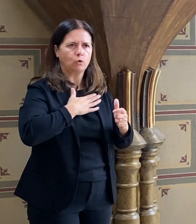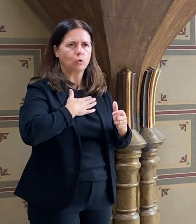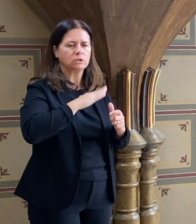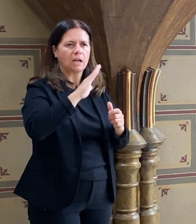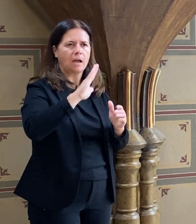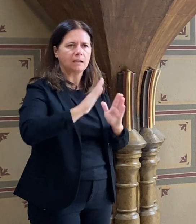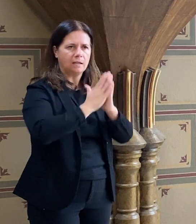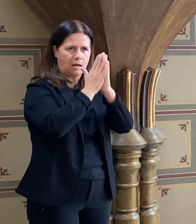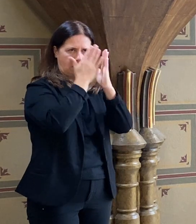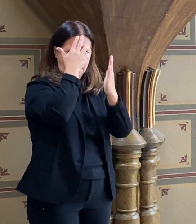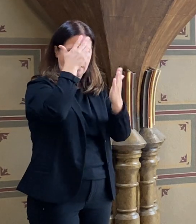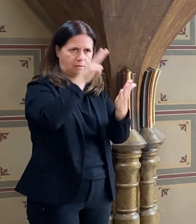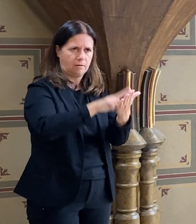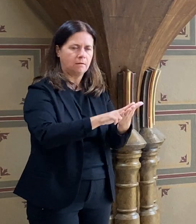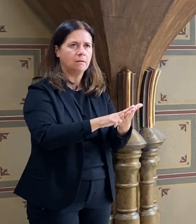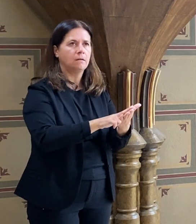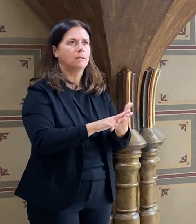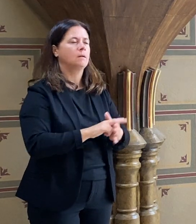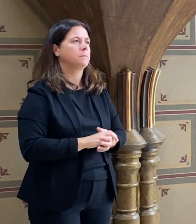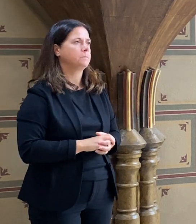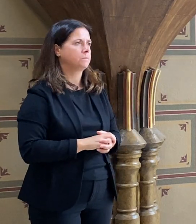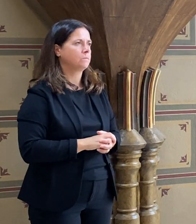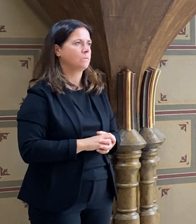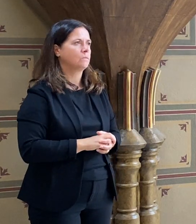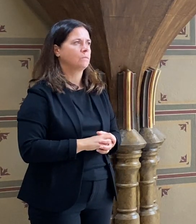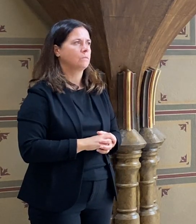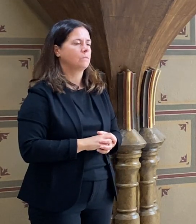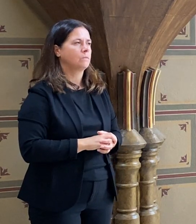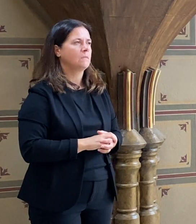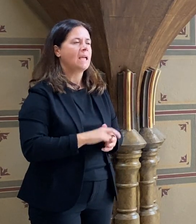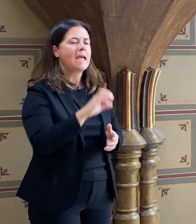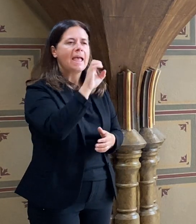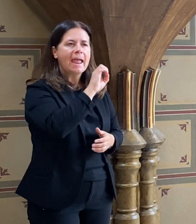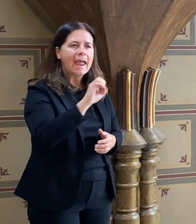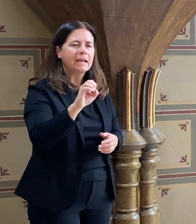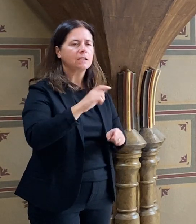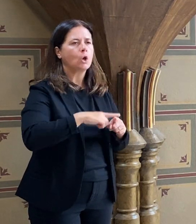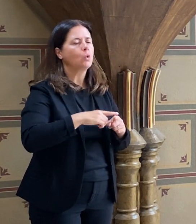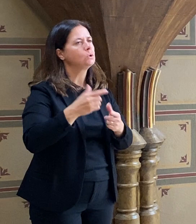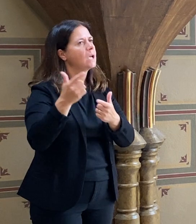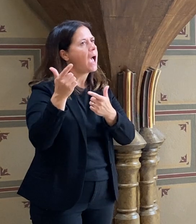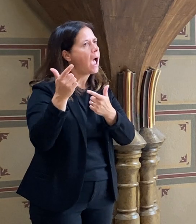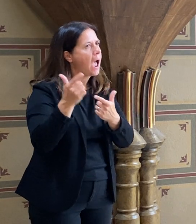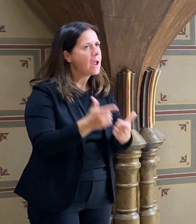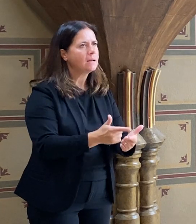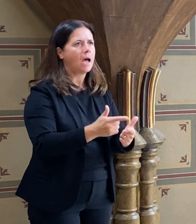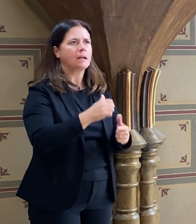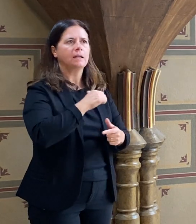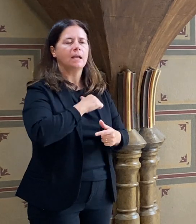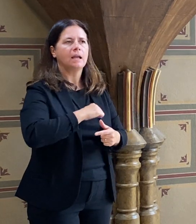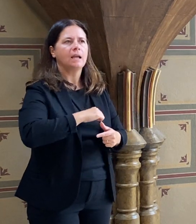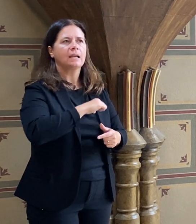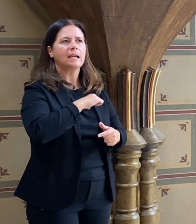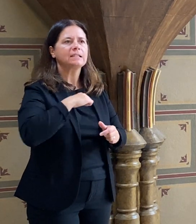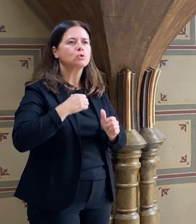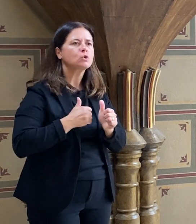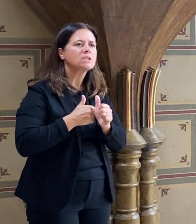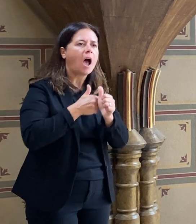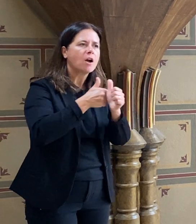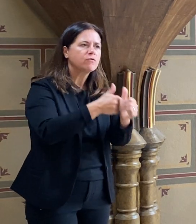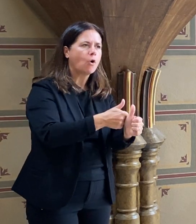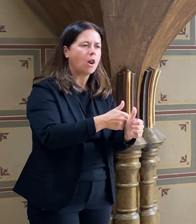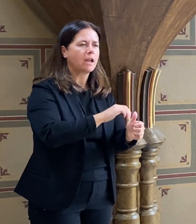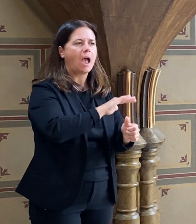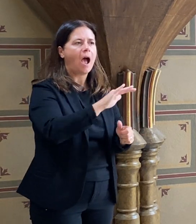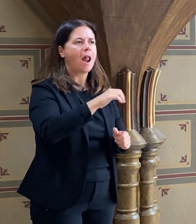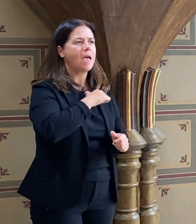bekennen. Mehr denn je ist authentische und einladende Christusnachfolge allen Christen